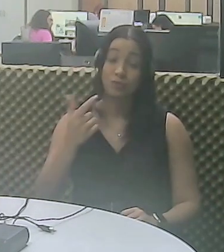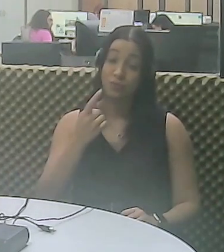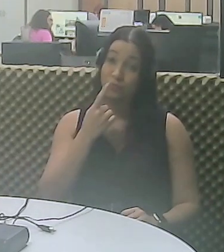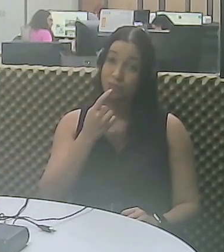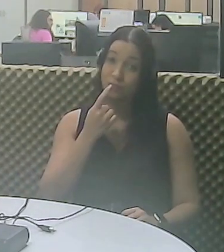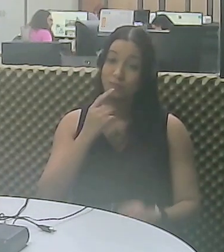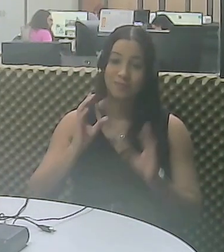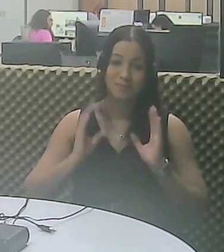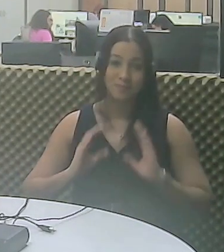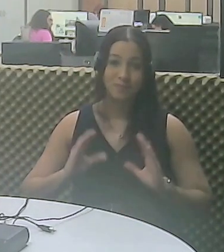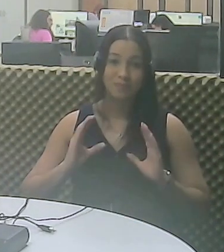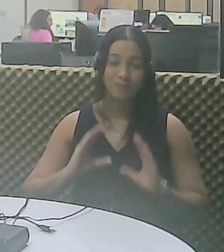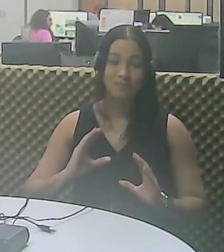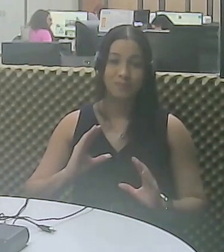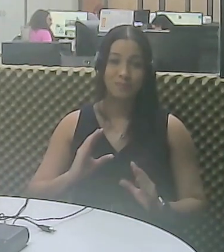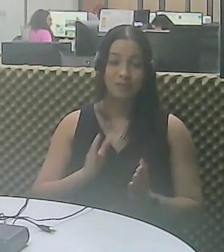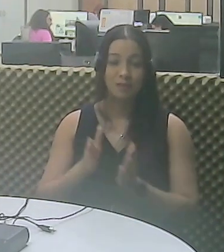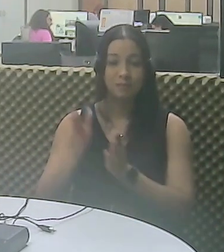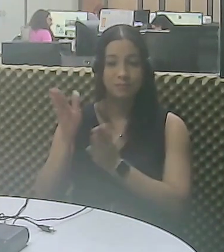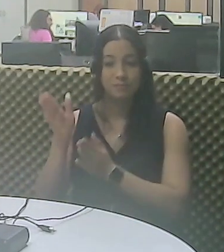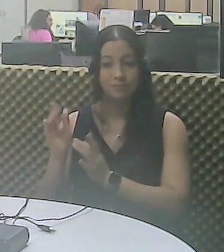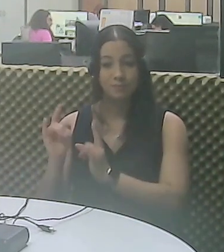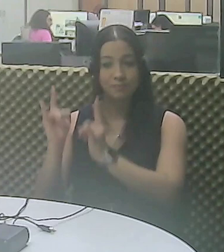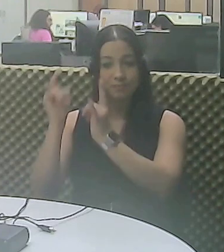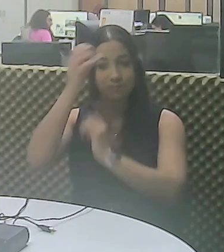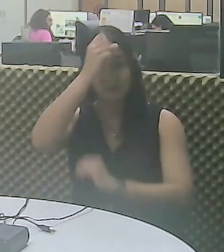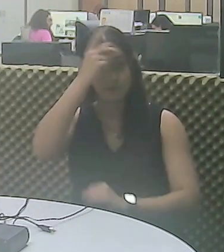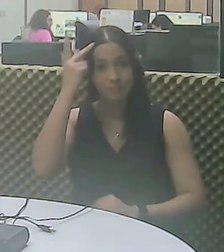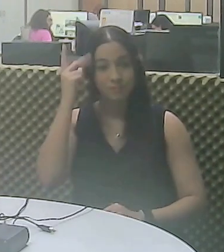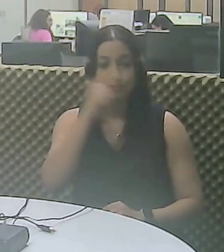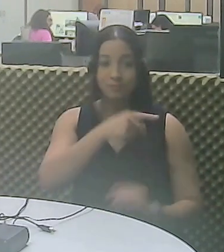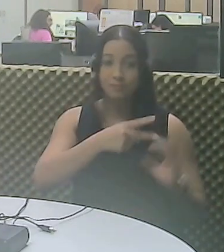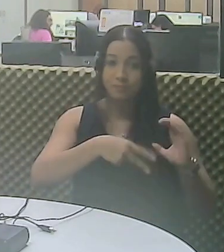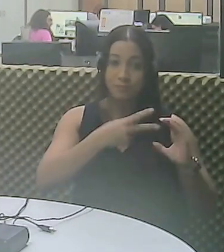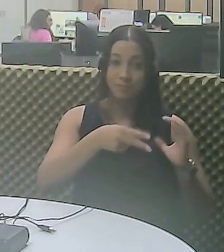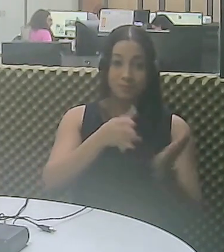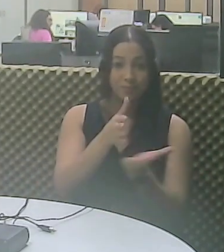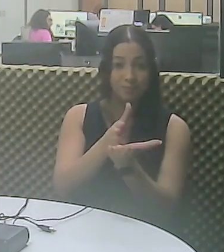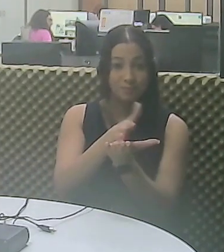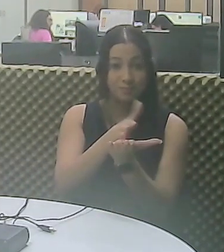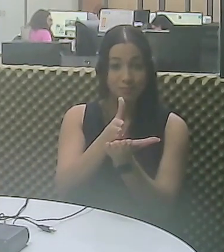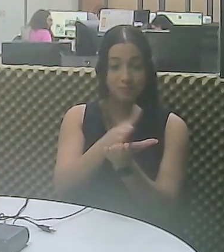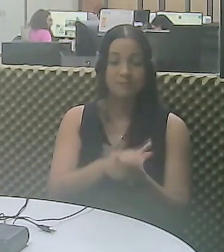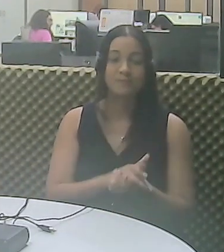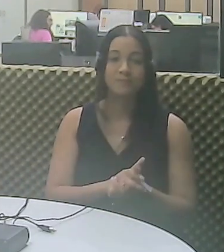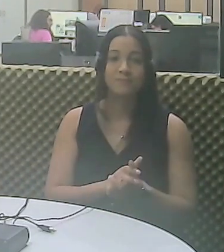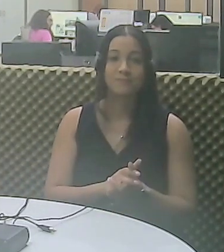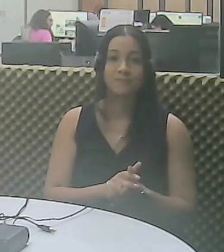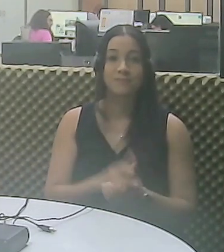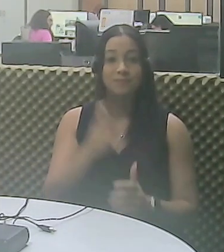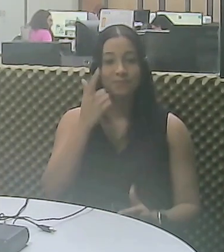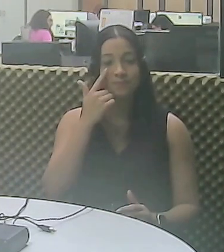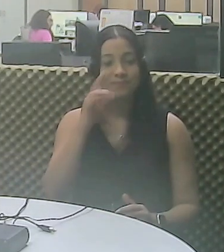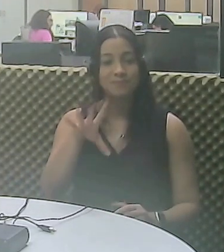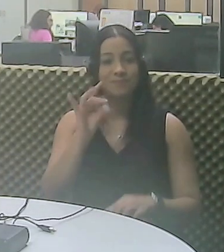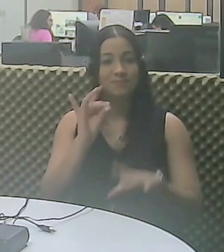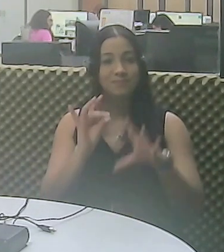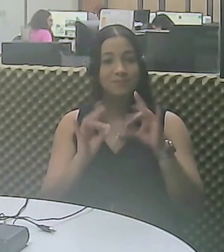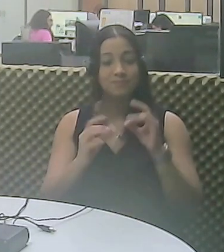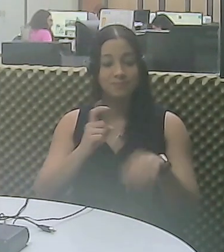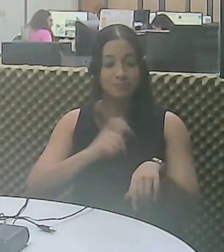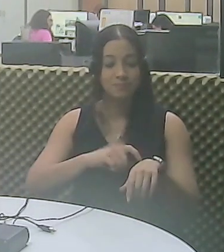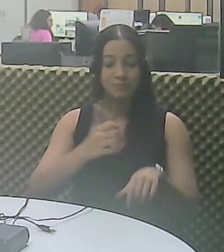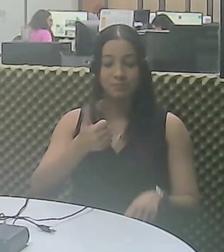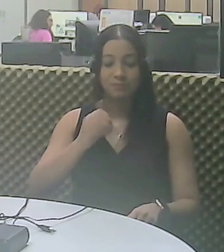feriados, na Praça Cívica, entre o Centro Administrativo e a Câmara Municipal. O público confere as opções das 10 da